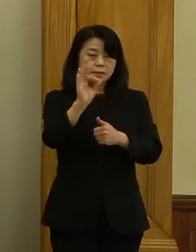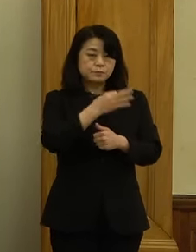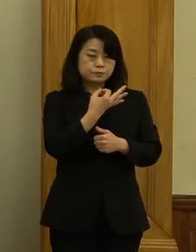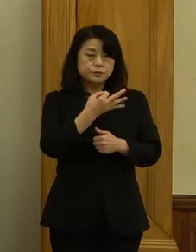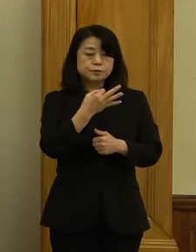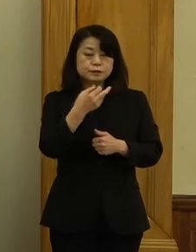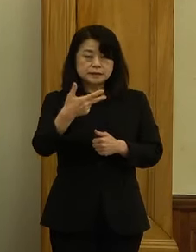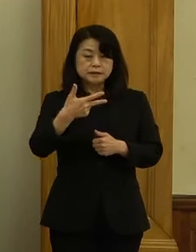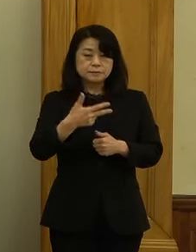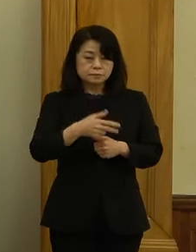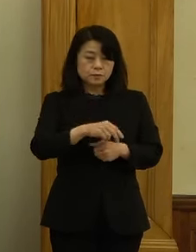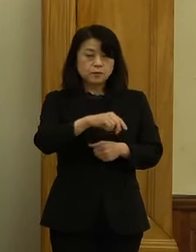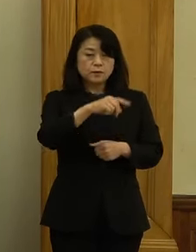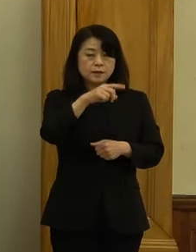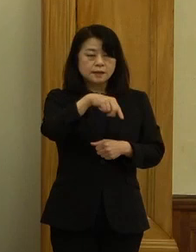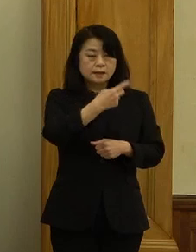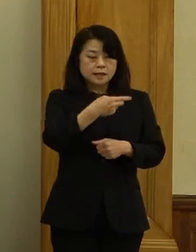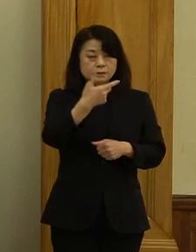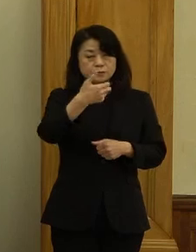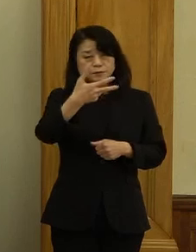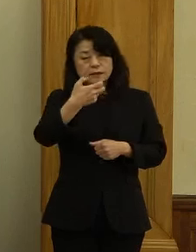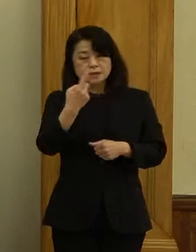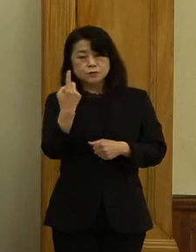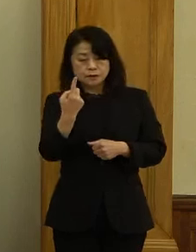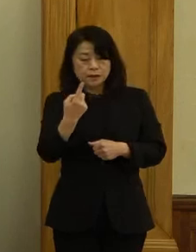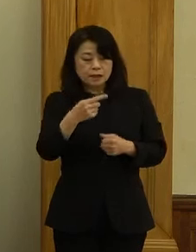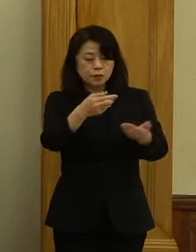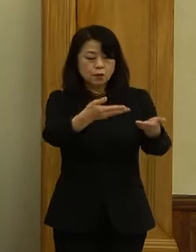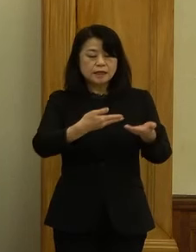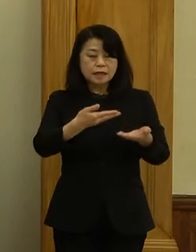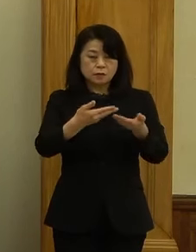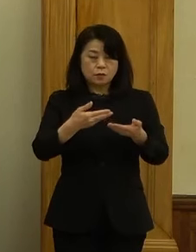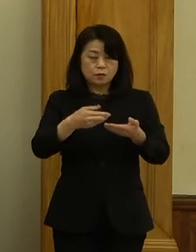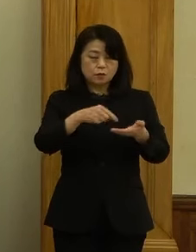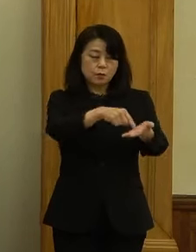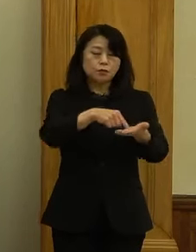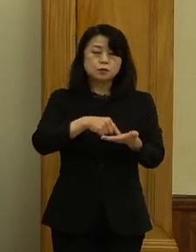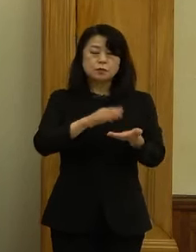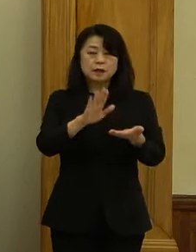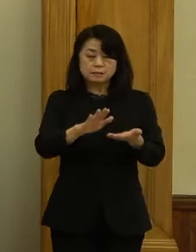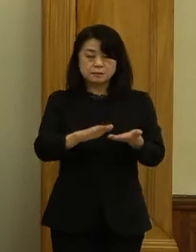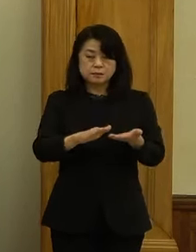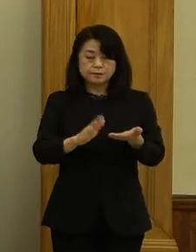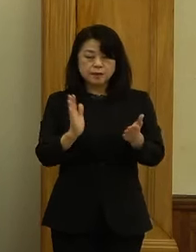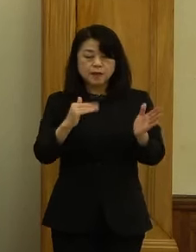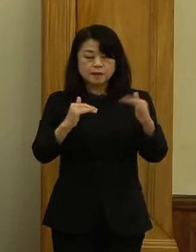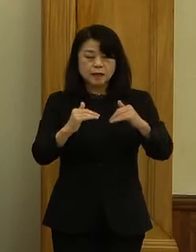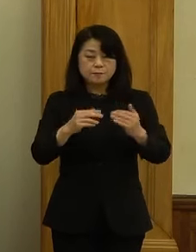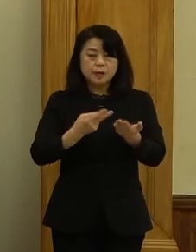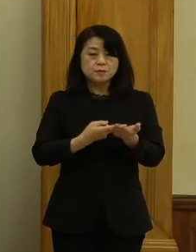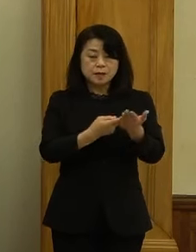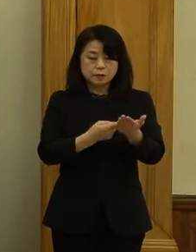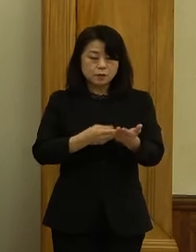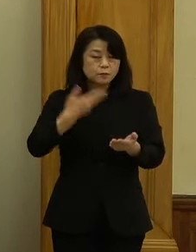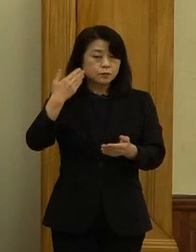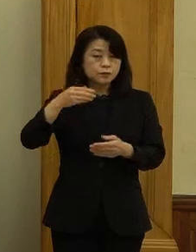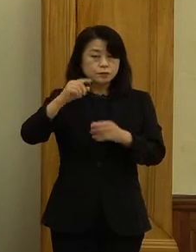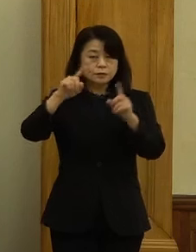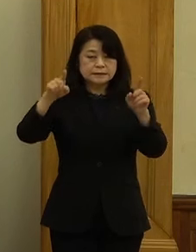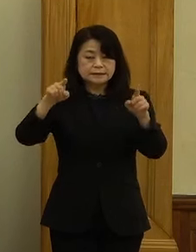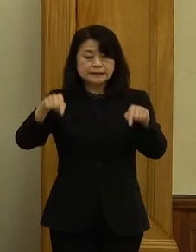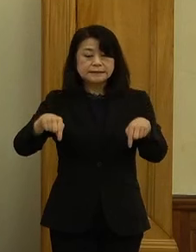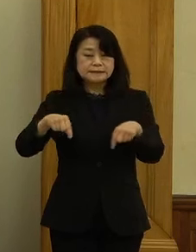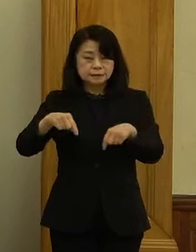期間171件の提供の申し出を受けているところでありえうちダンボールベッドやブルーシートなどは